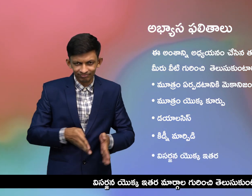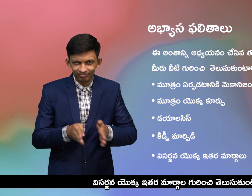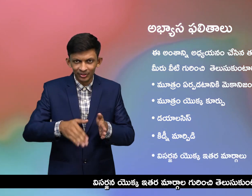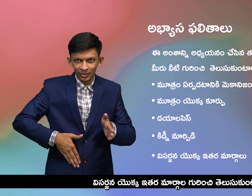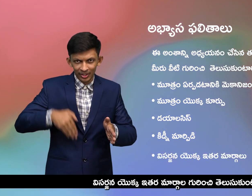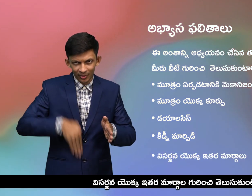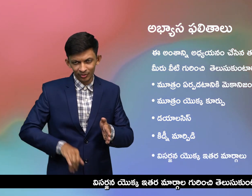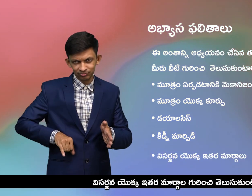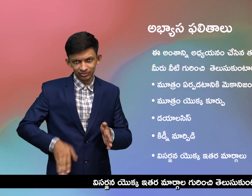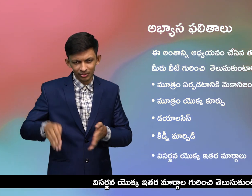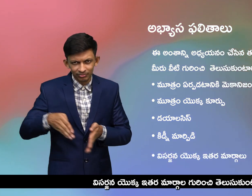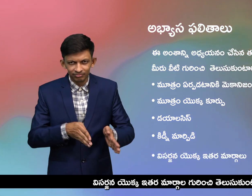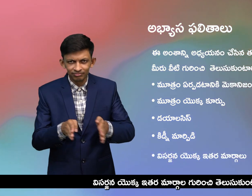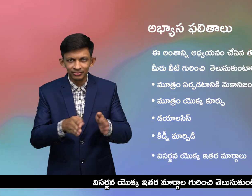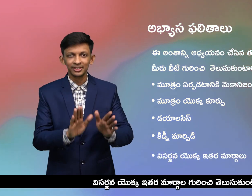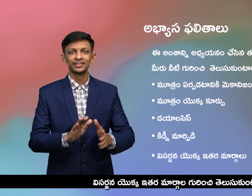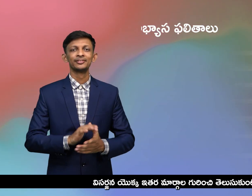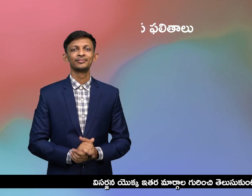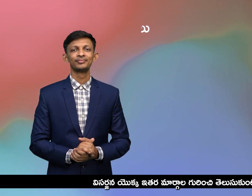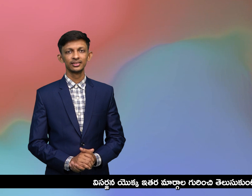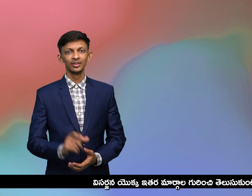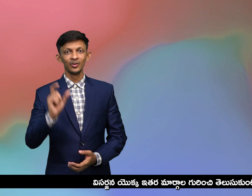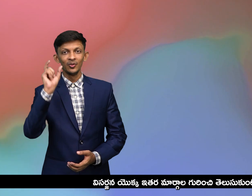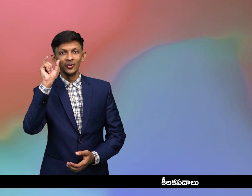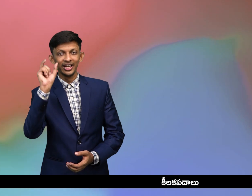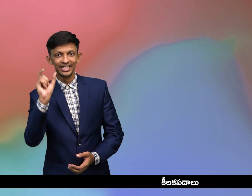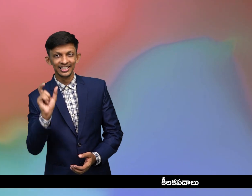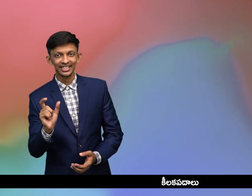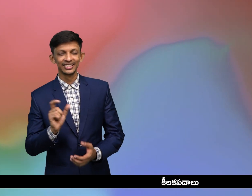విసర్జన యొక్క ఇతర మార్గాల గురించి కీలక పదాలు.